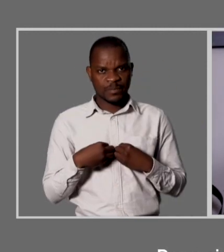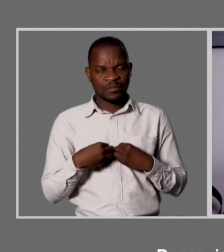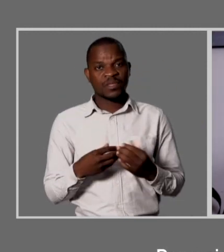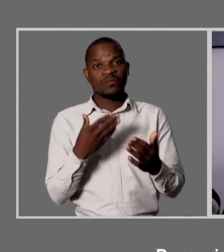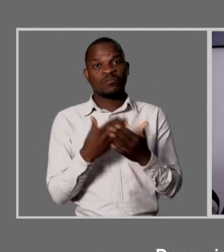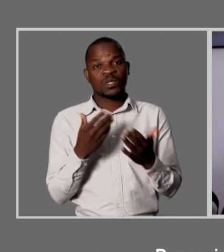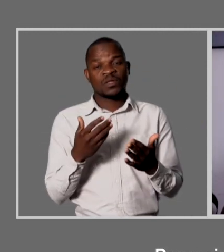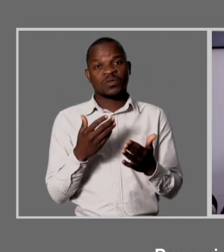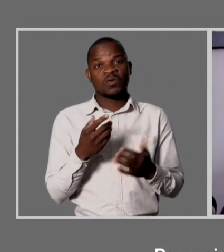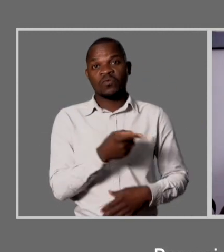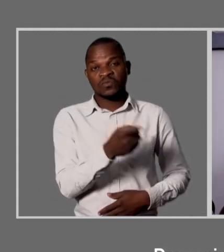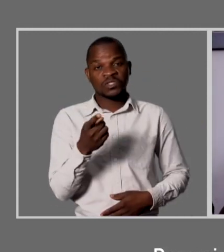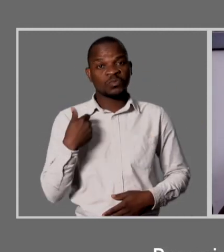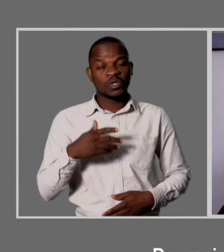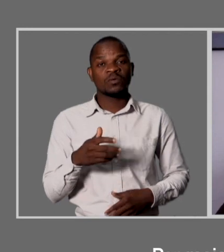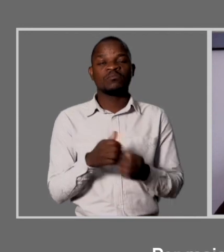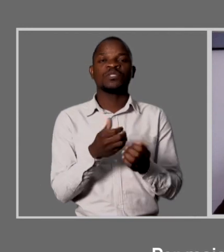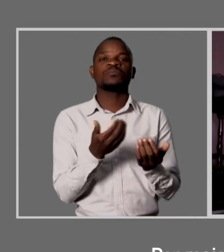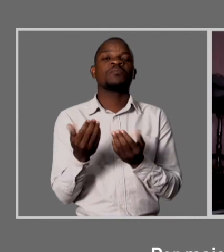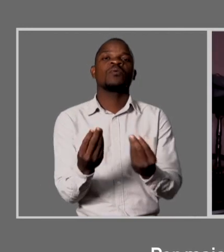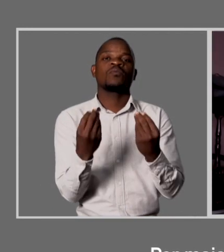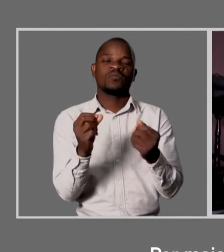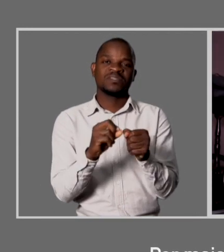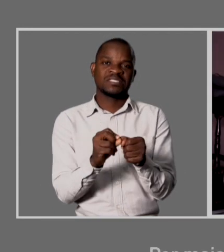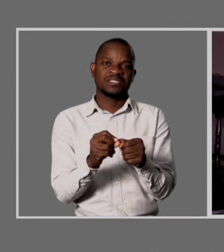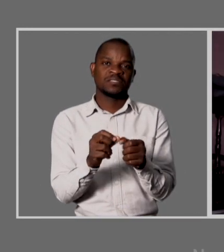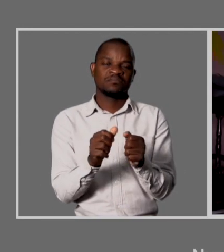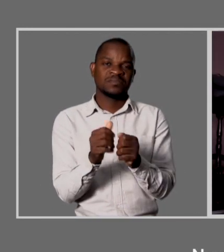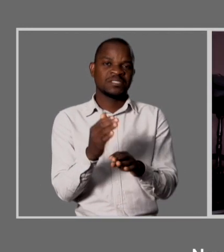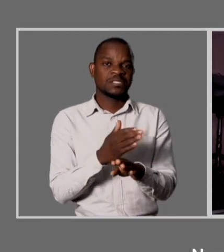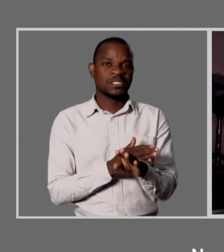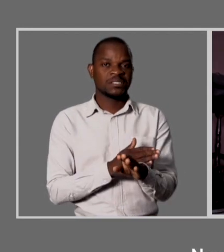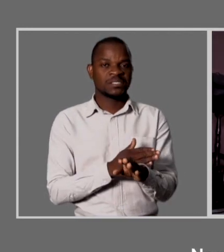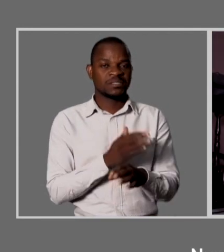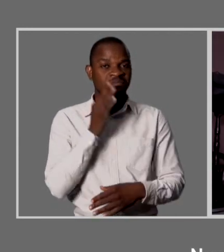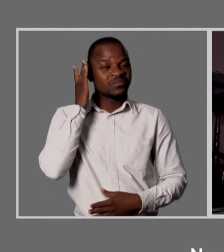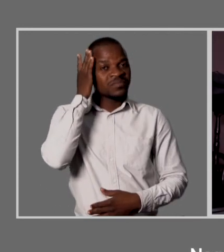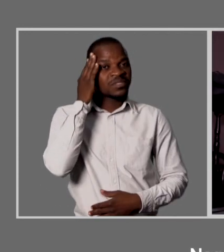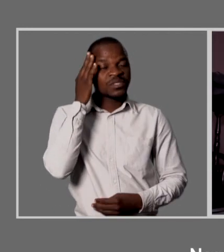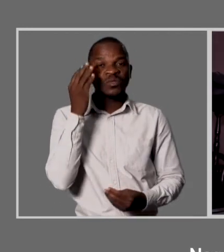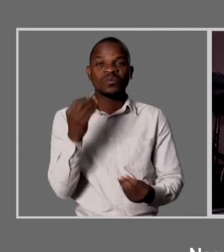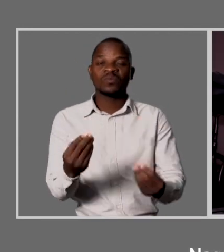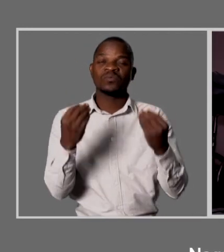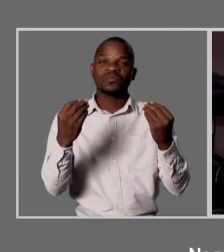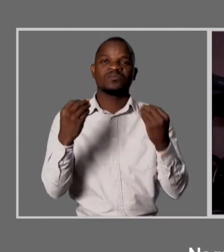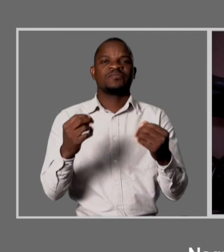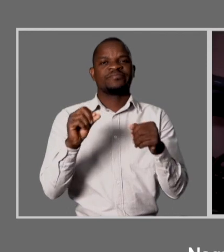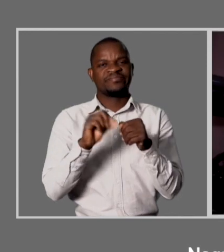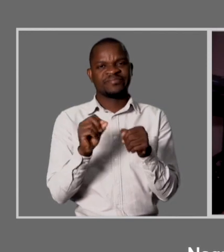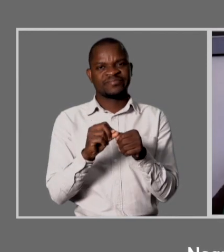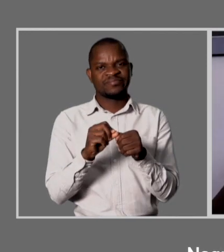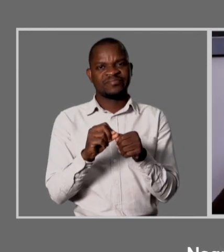mais que não queiras, elas estão a precisar dessa transfusão de sangue. Então, naquele momento não tens a